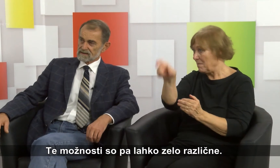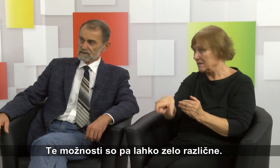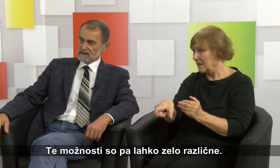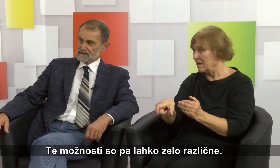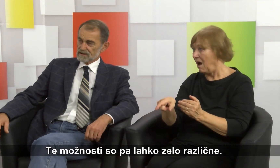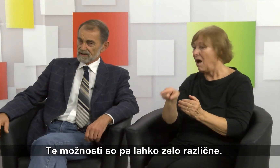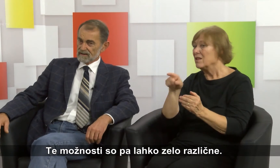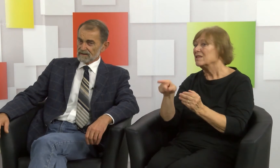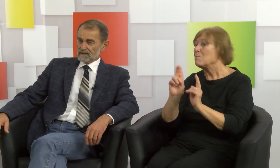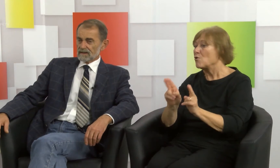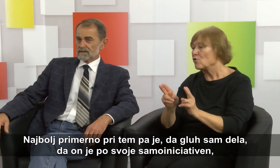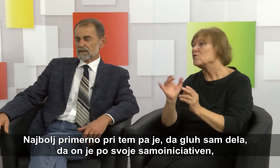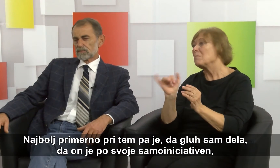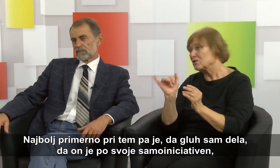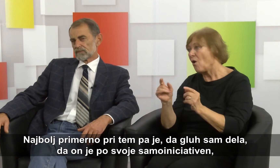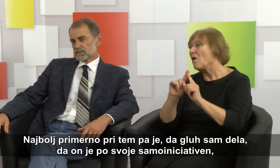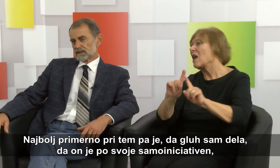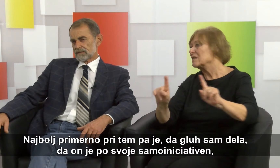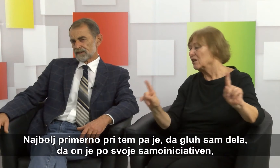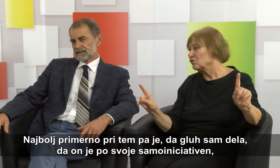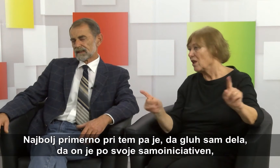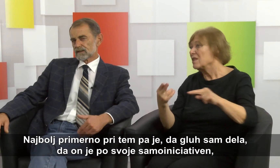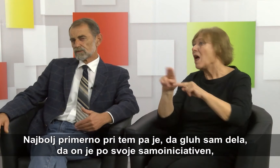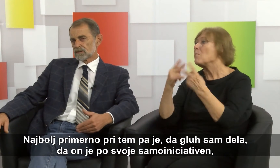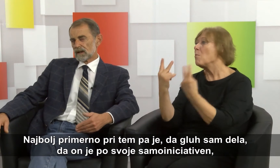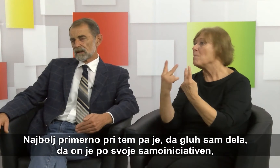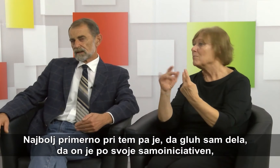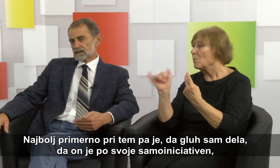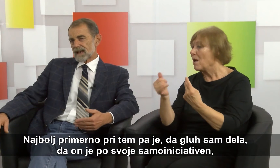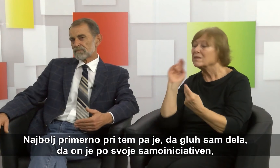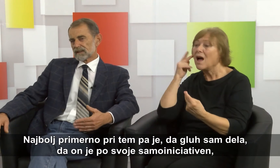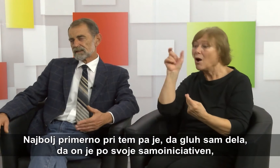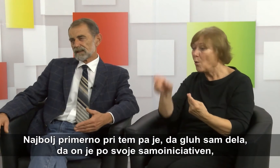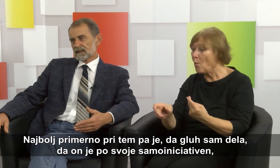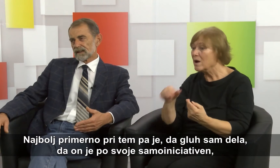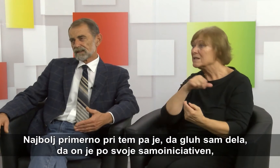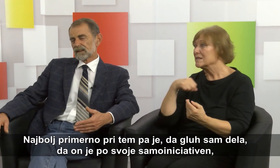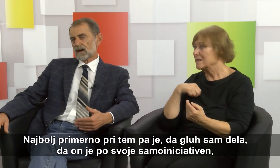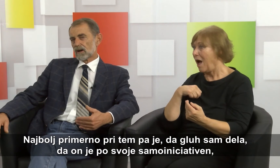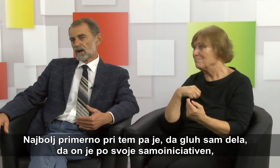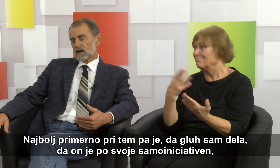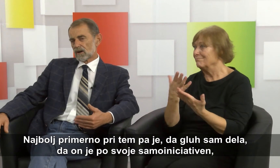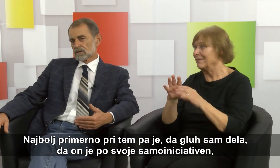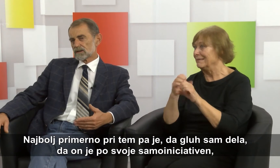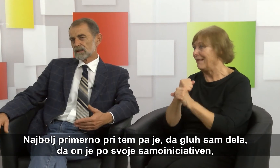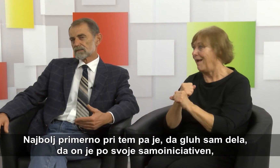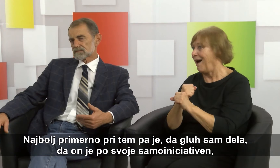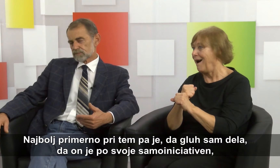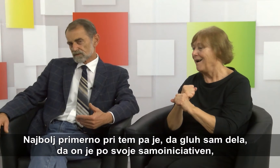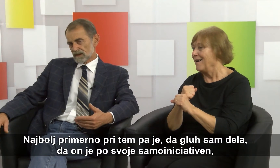zelo različne. Najbolj pomembno pri tem pa je, da gluh sam, da dela, da on je po svoje